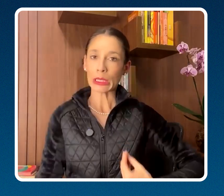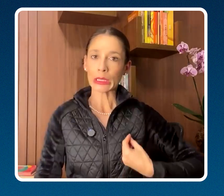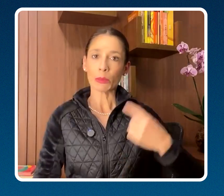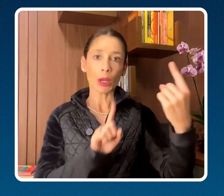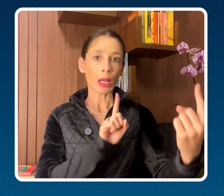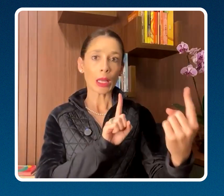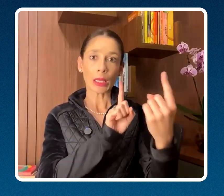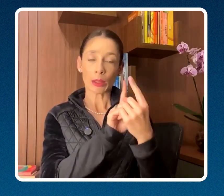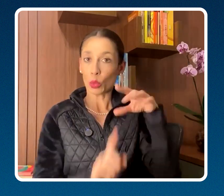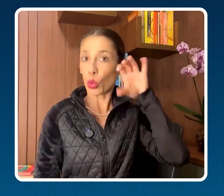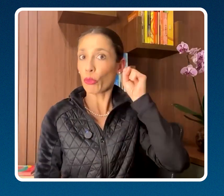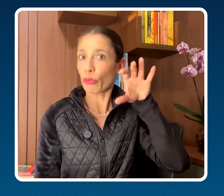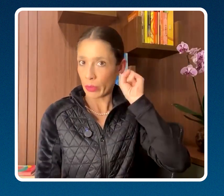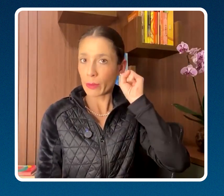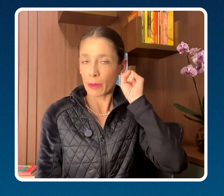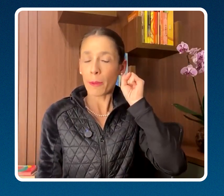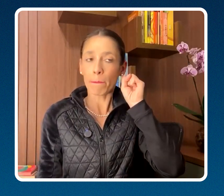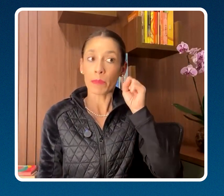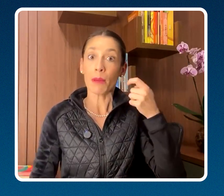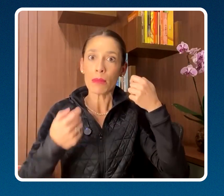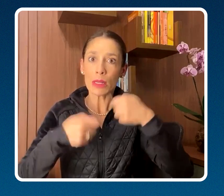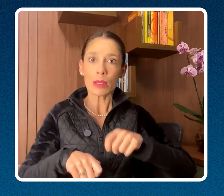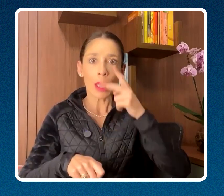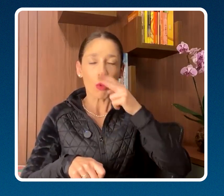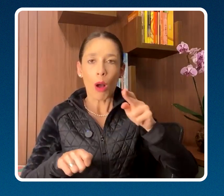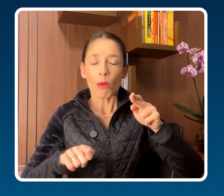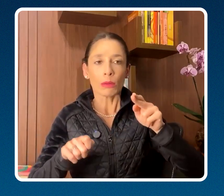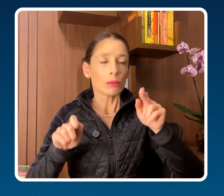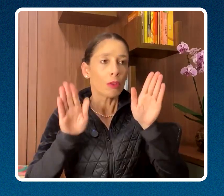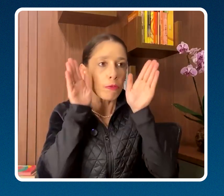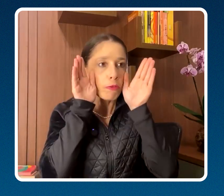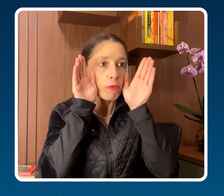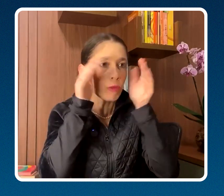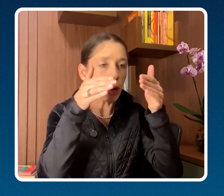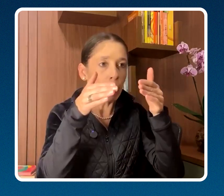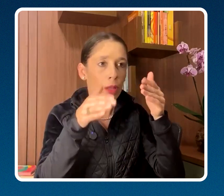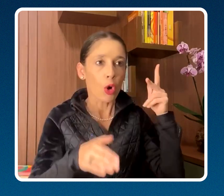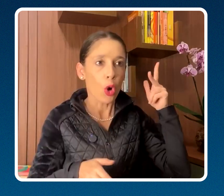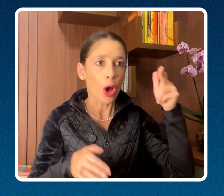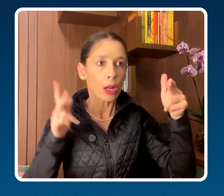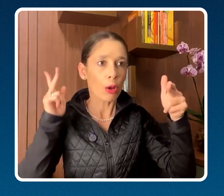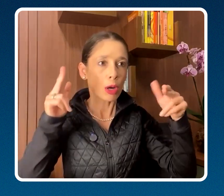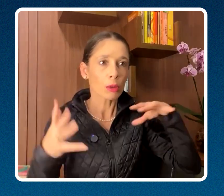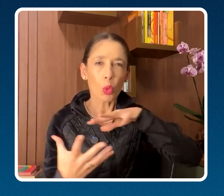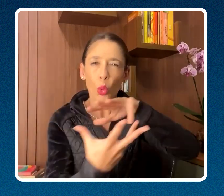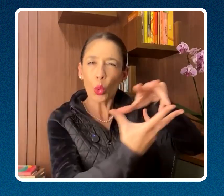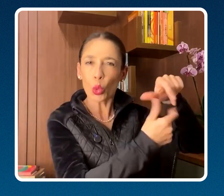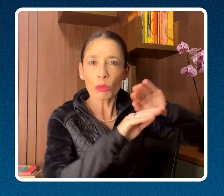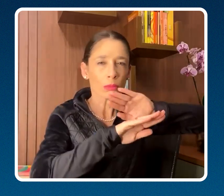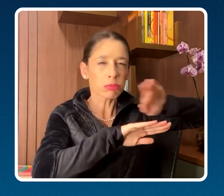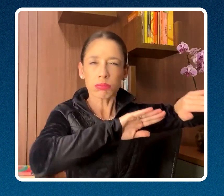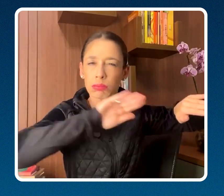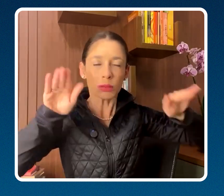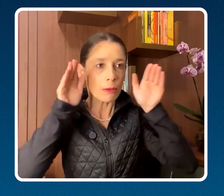pessoa ouvinte, a gente já tem que se desligar totalmente do mundo para dar ouvido àquela pessoa. E quando